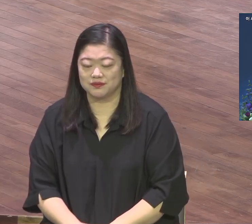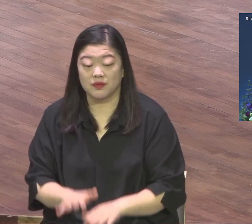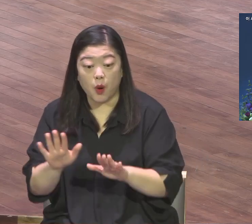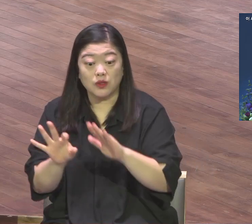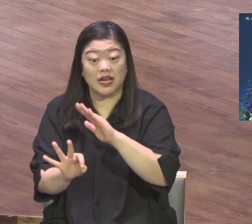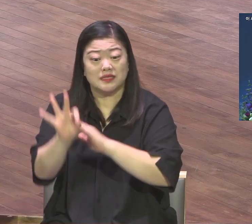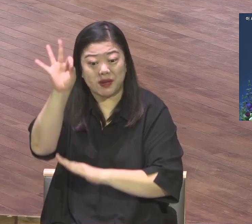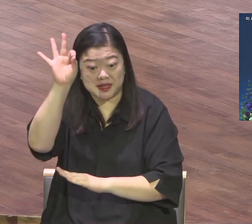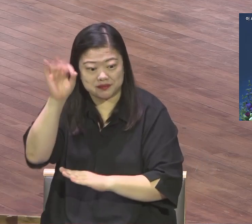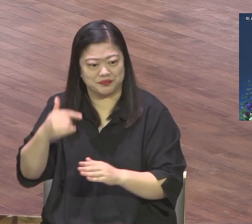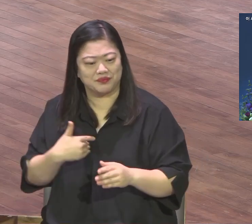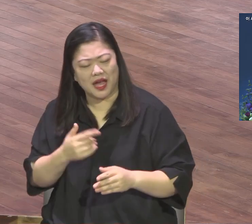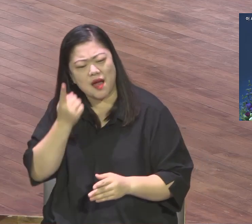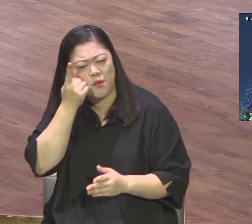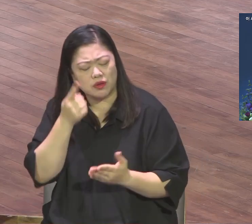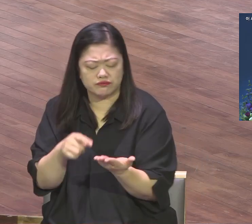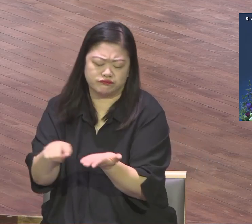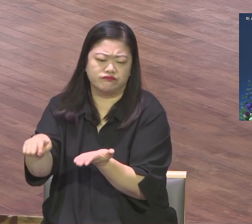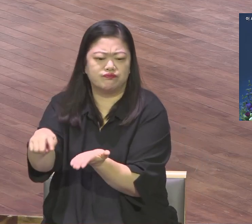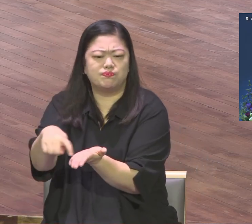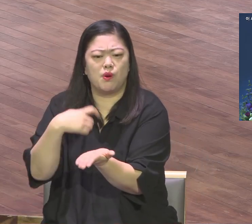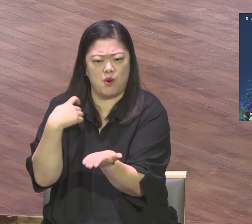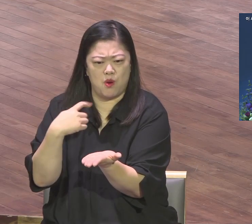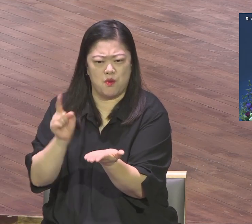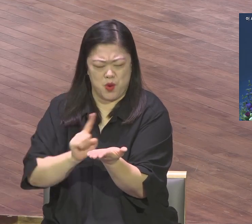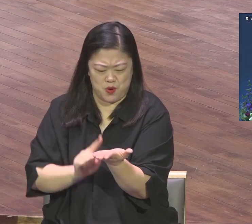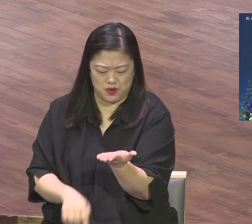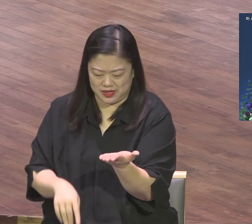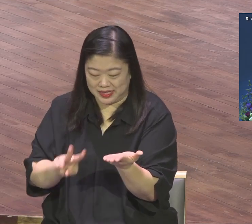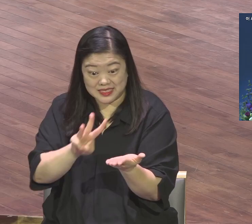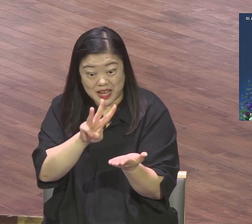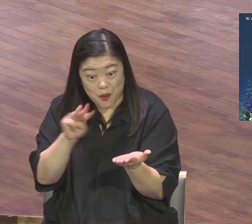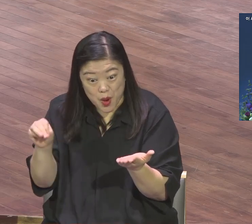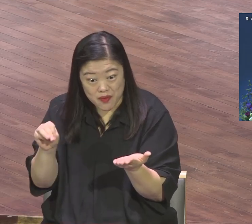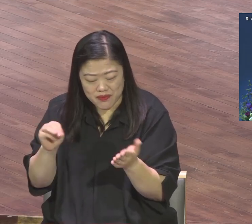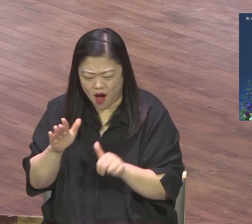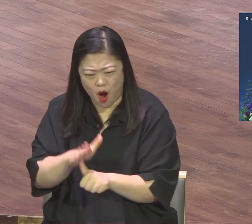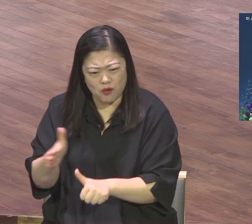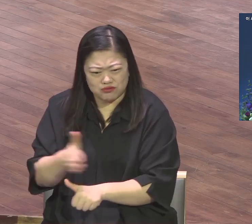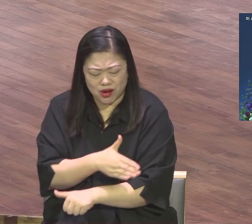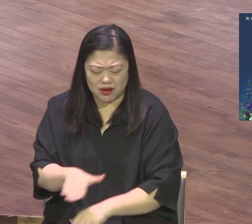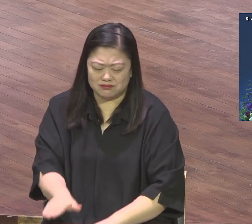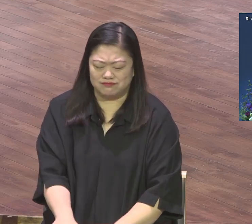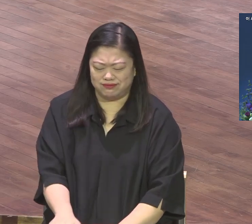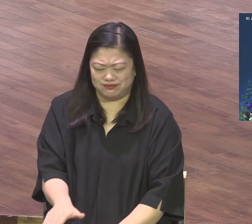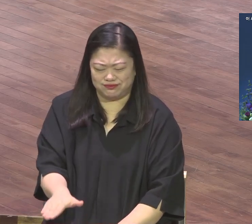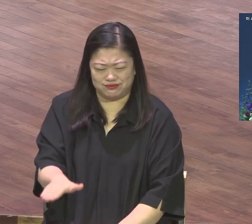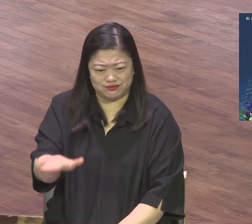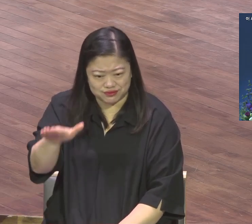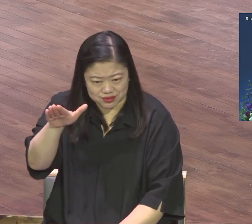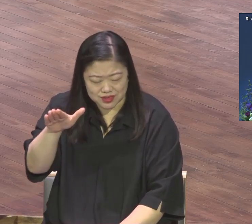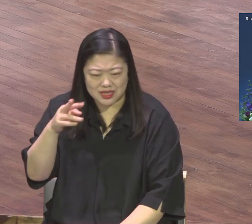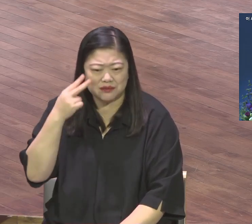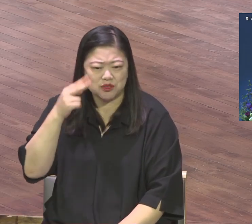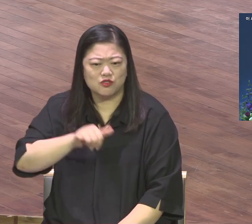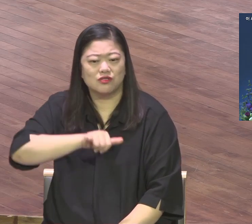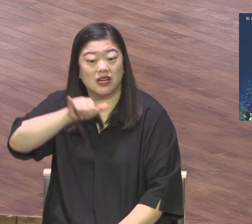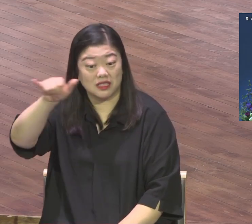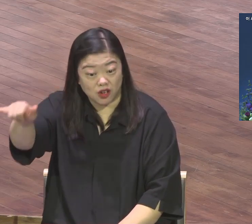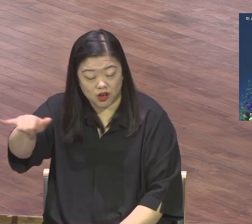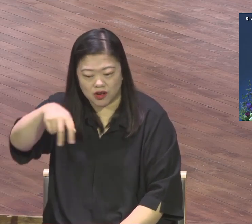보니까 문자가 왔어. 우리 교회에서 자라가지고 이 미국 가서